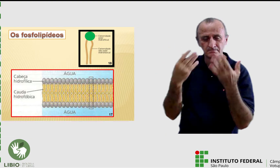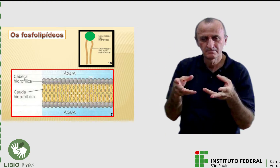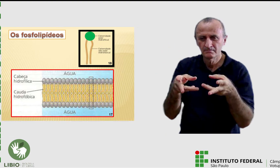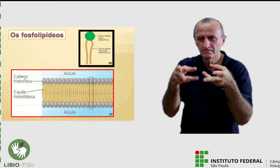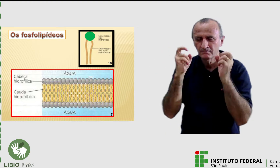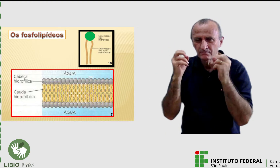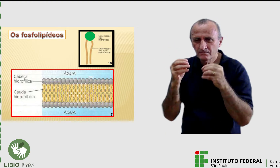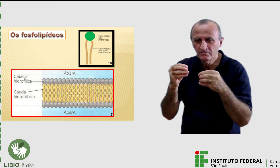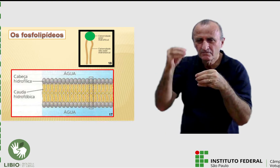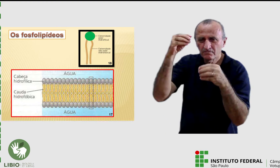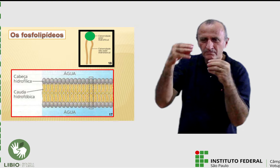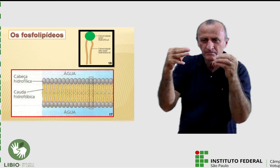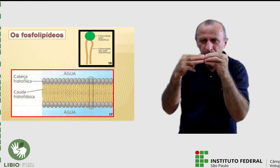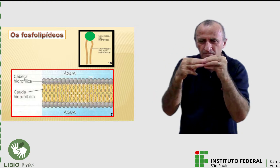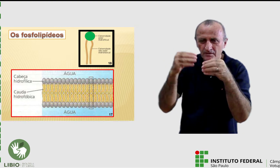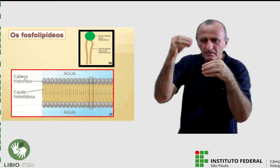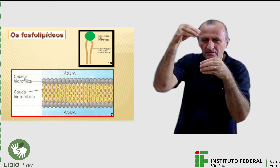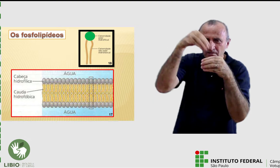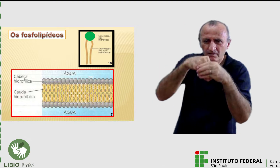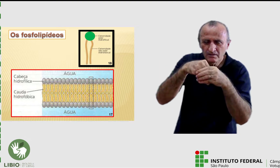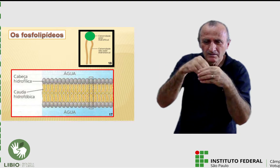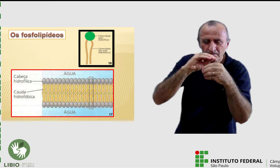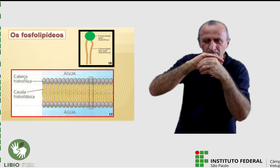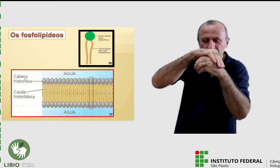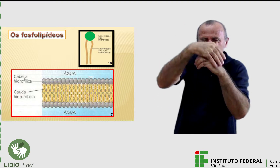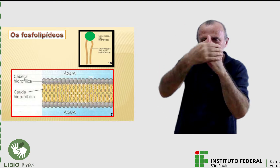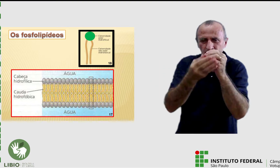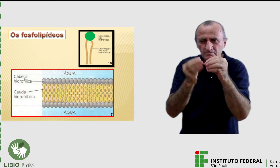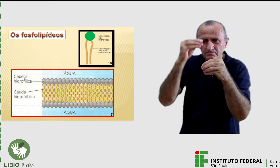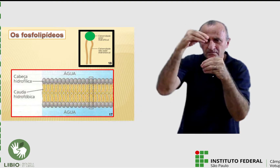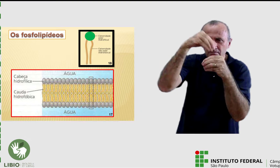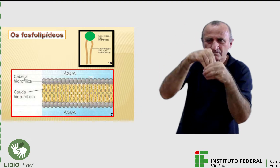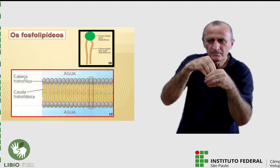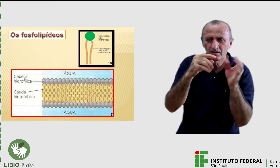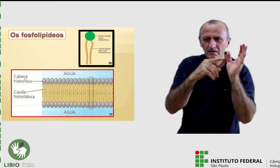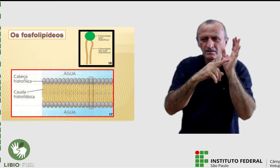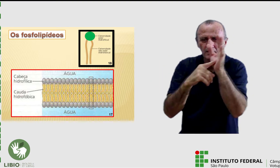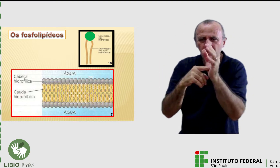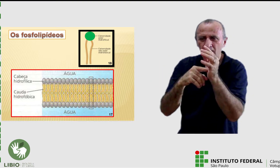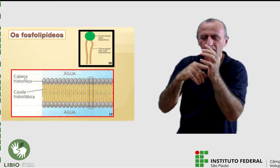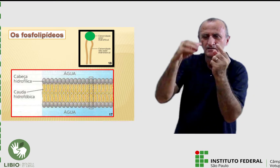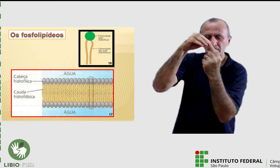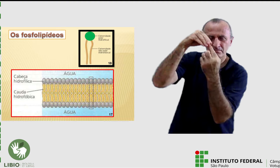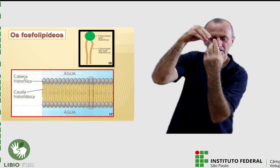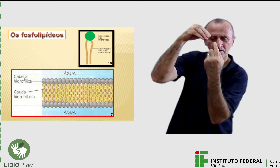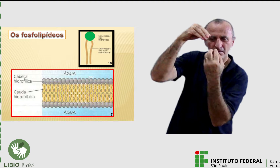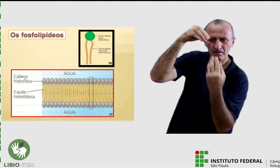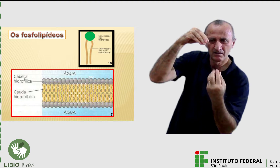Portanto, vejam que o interior da membrana, representado pelas caudas